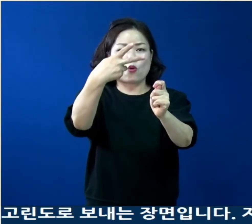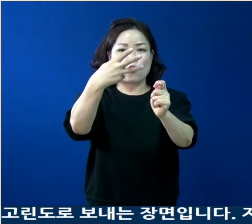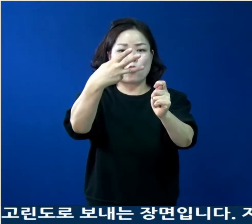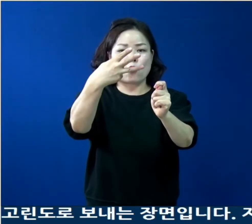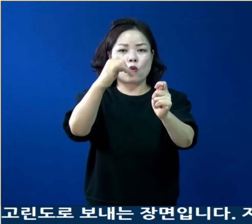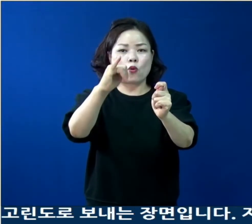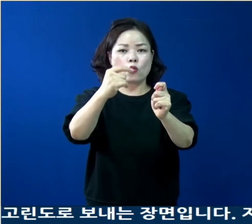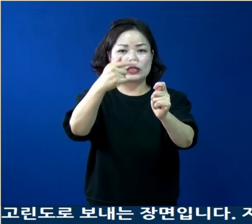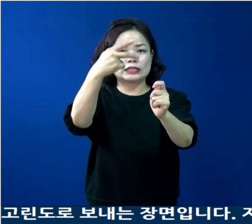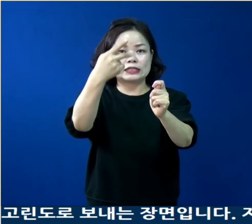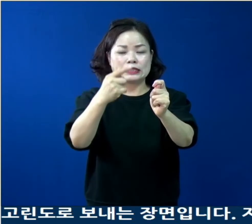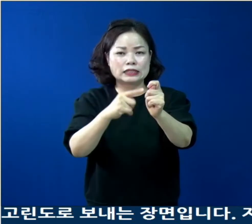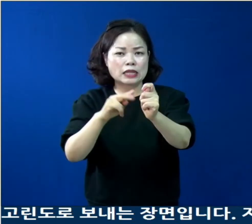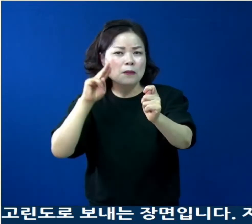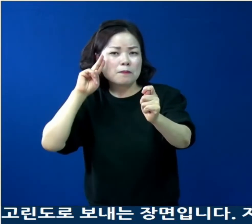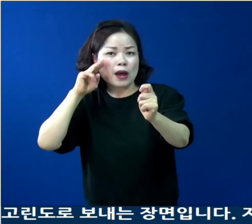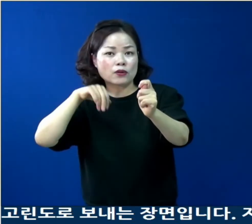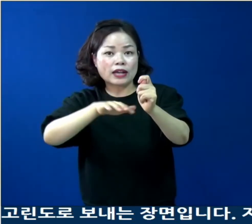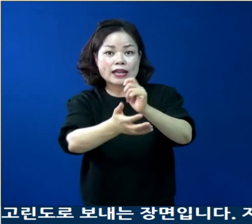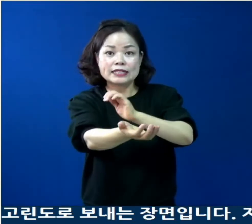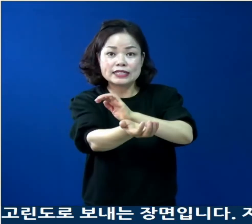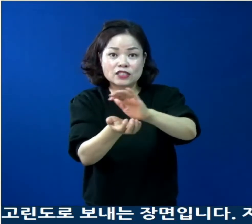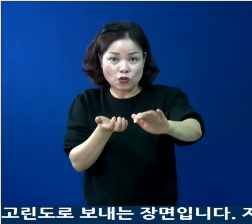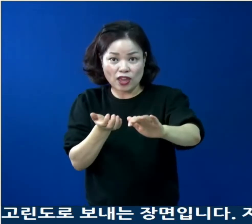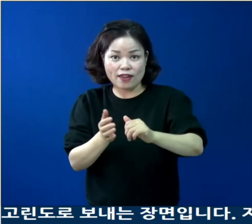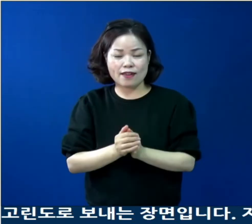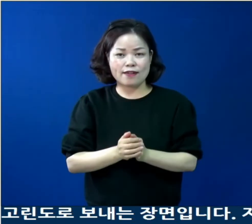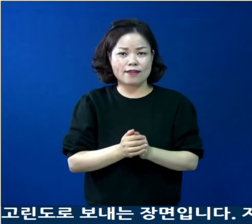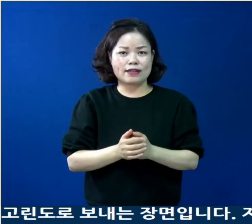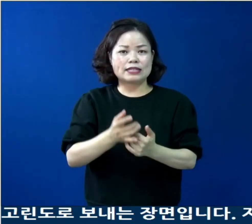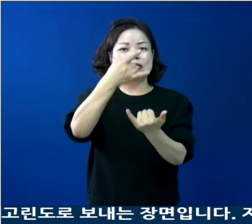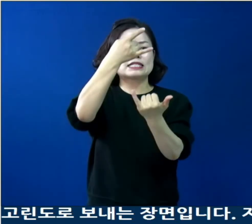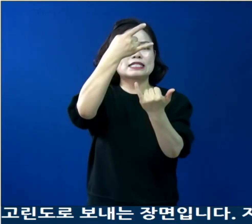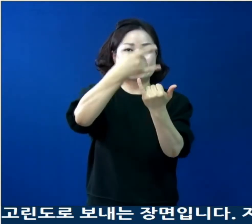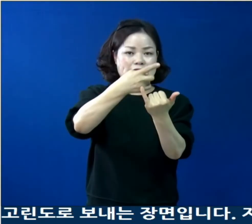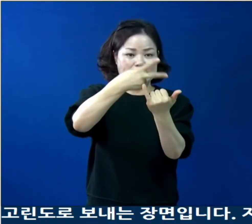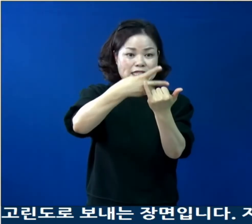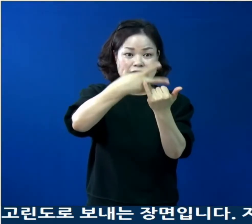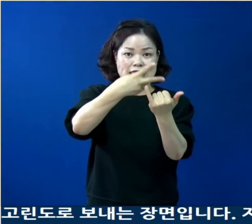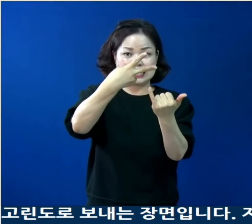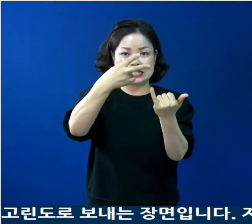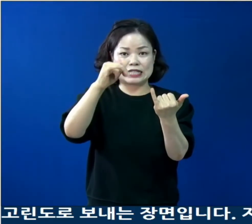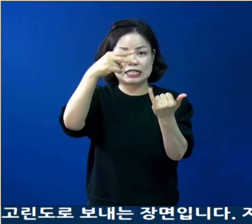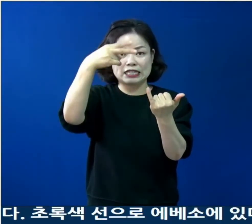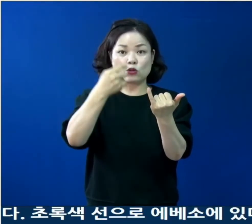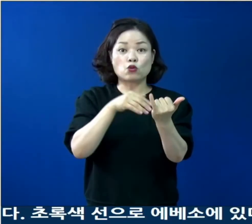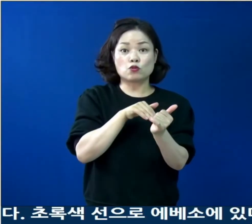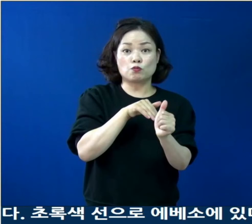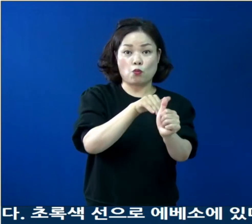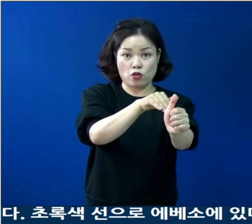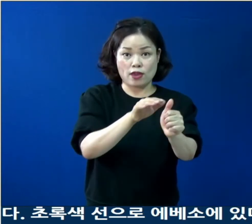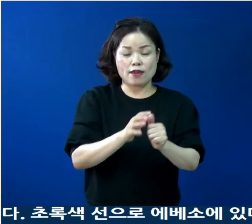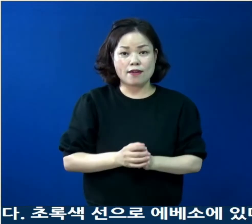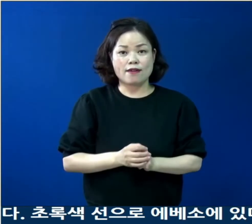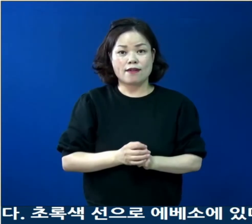고린도에 바울이 가기 전에 디도를 보냅니다. 이건 오늘 본문 조금 전에 있었던